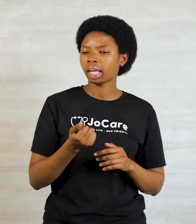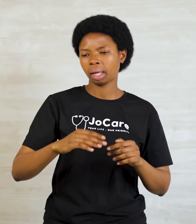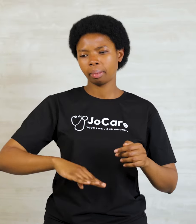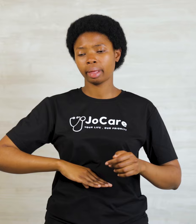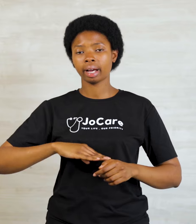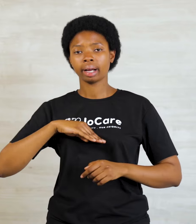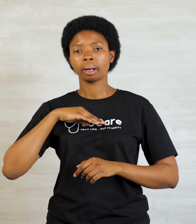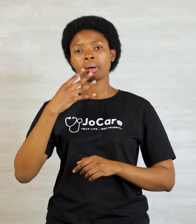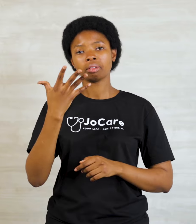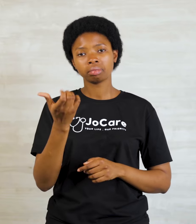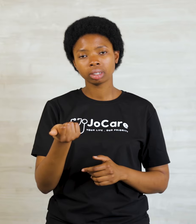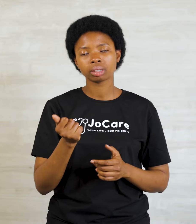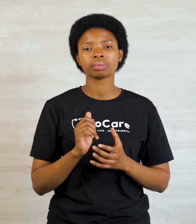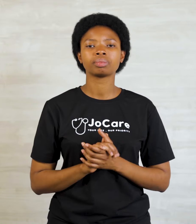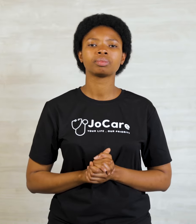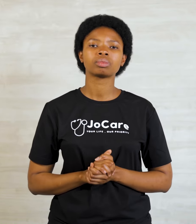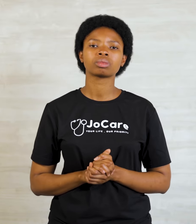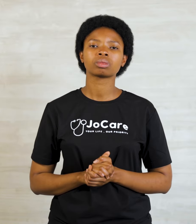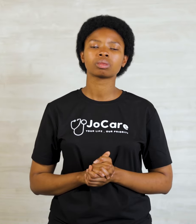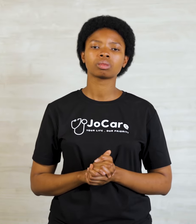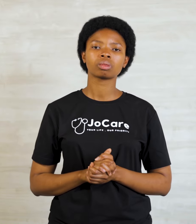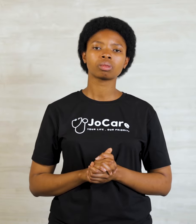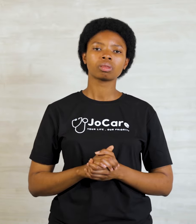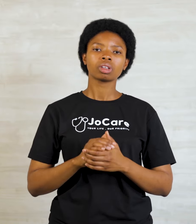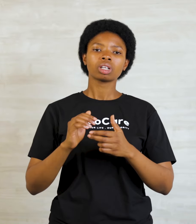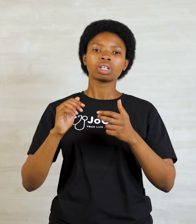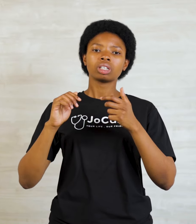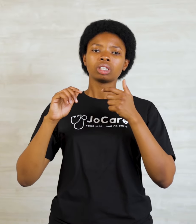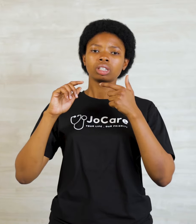n'imyaka barimo yego icya kabiri ni ukumenya